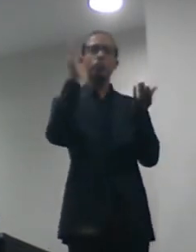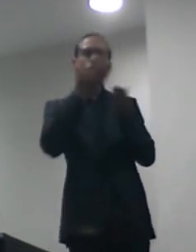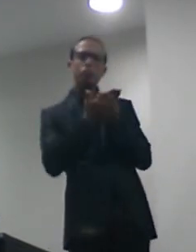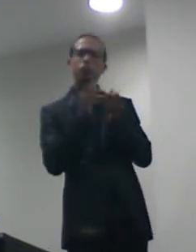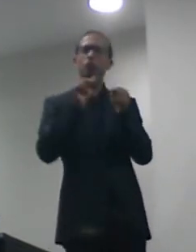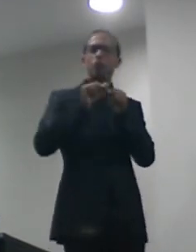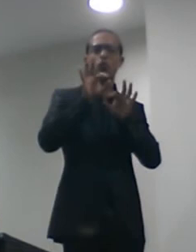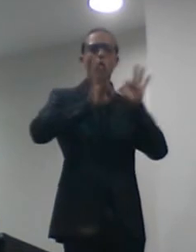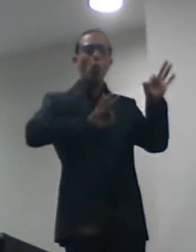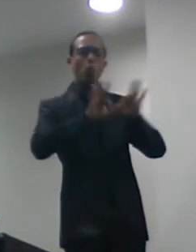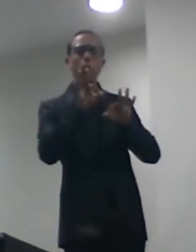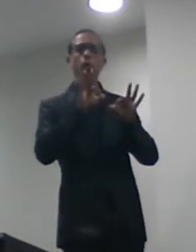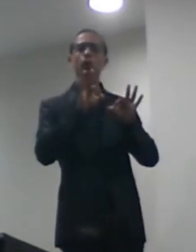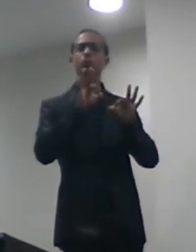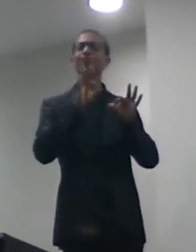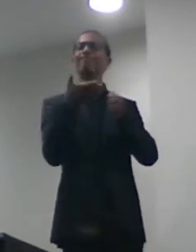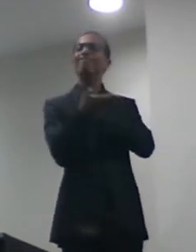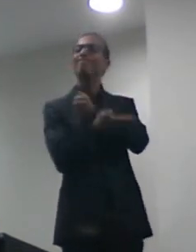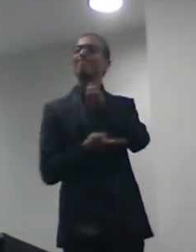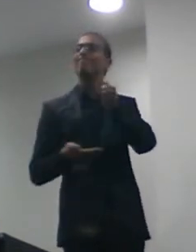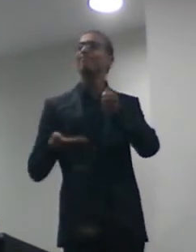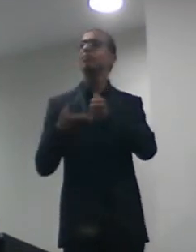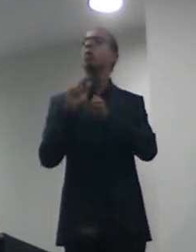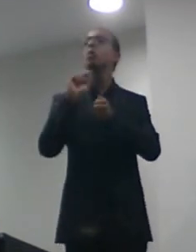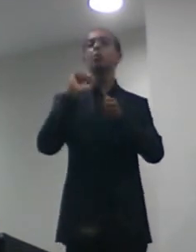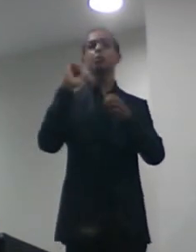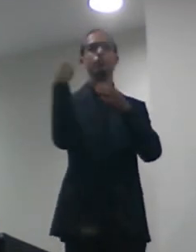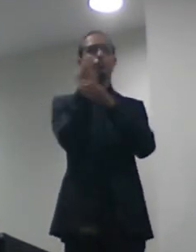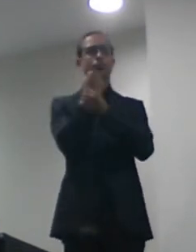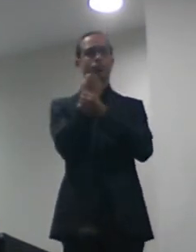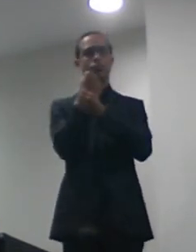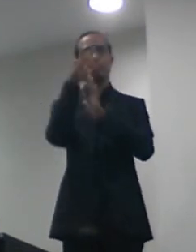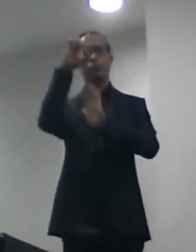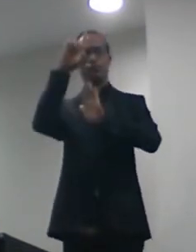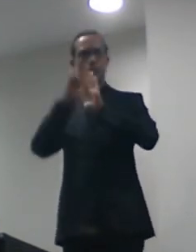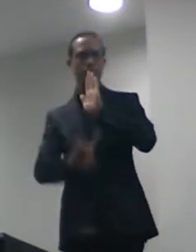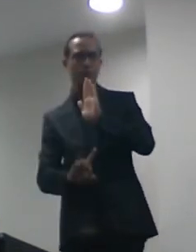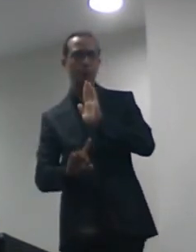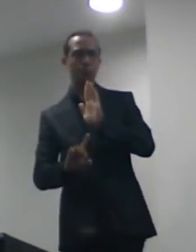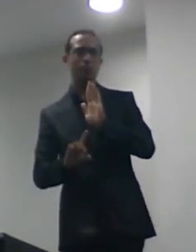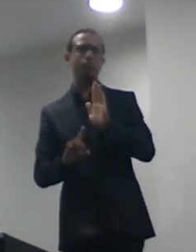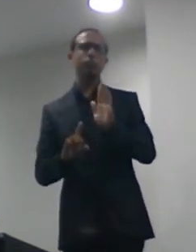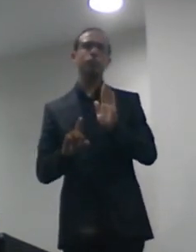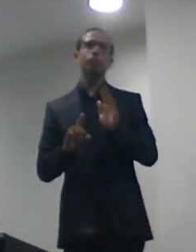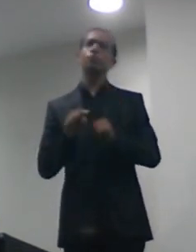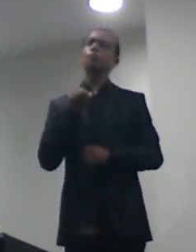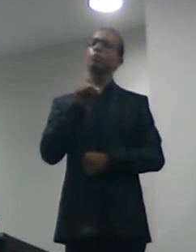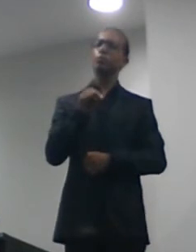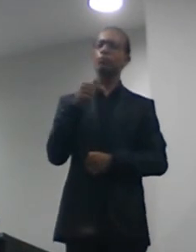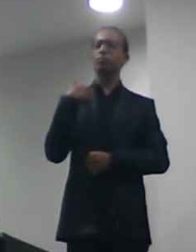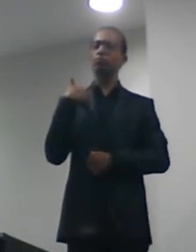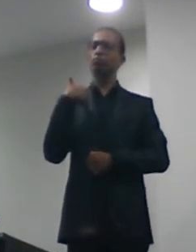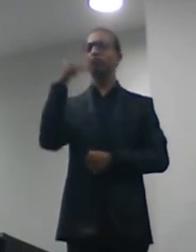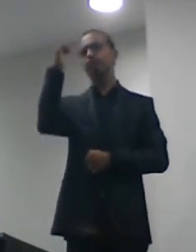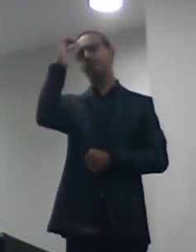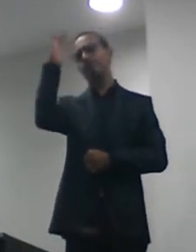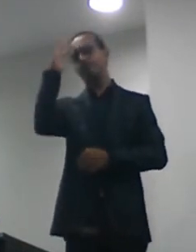formular uma coisa fundamental, a garantia dos direitos. E isso estava